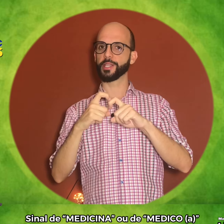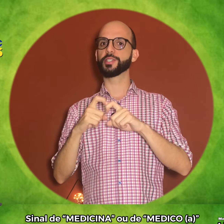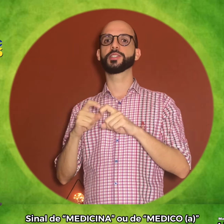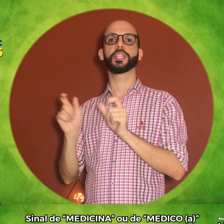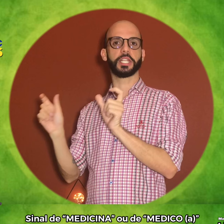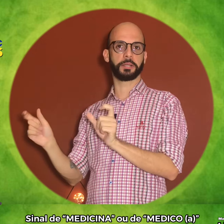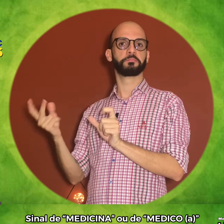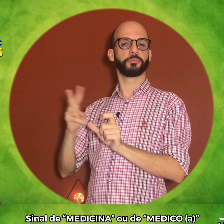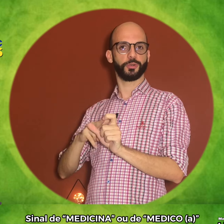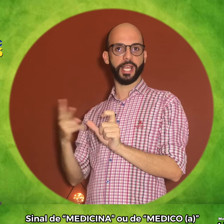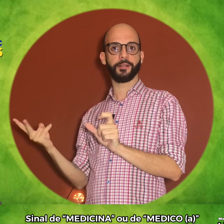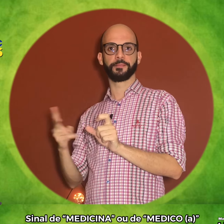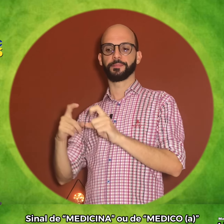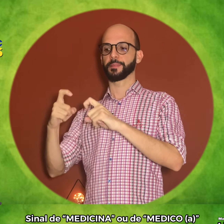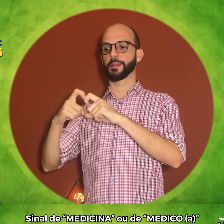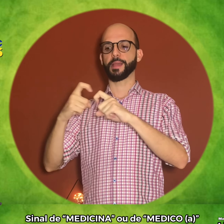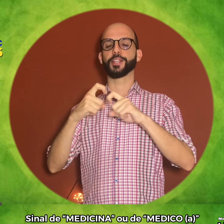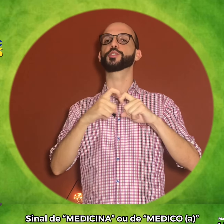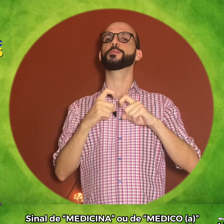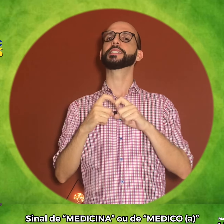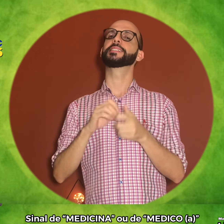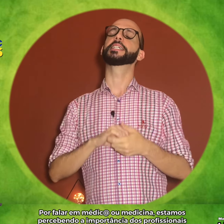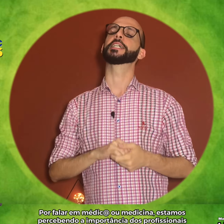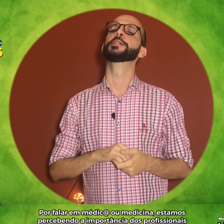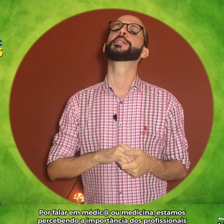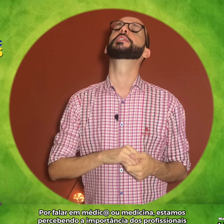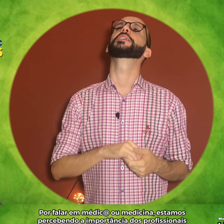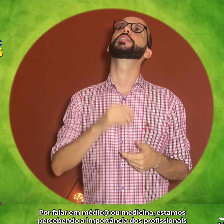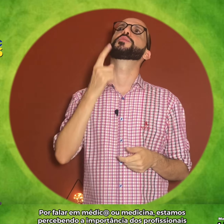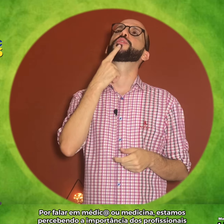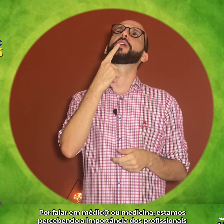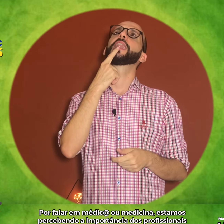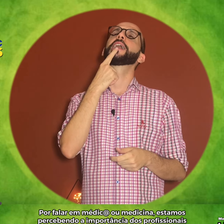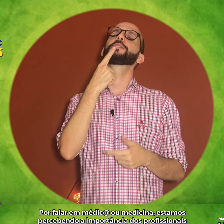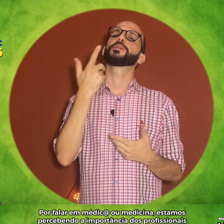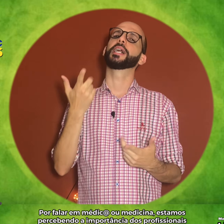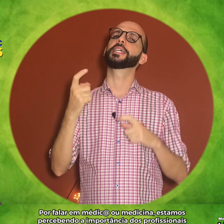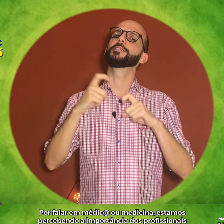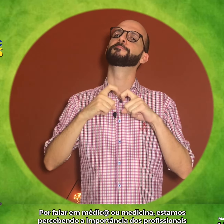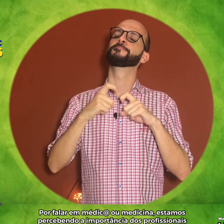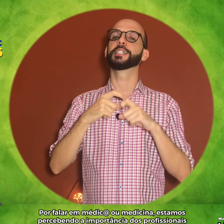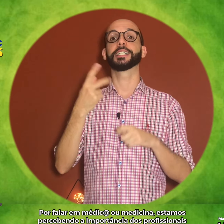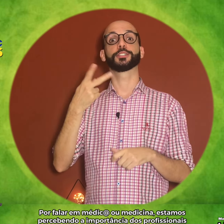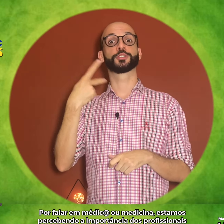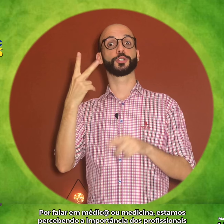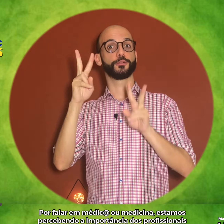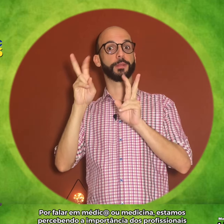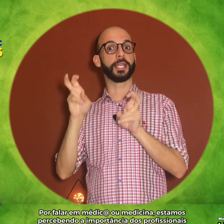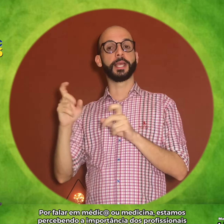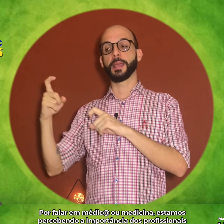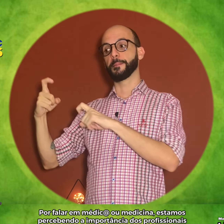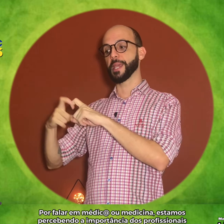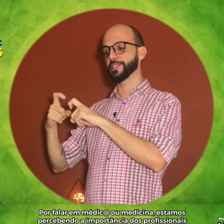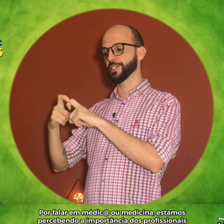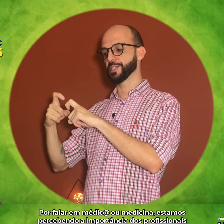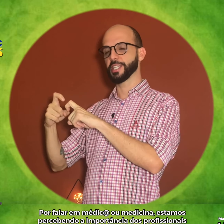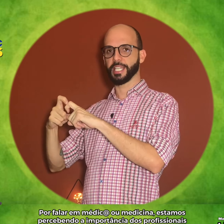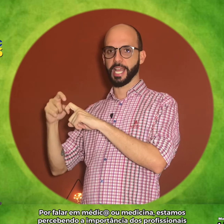ou medicina, não é? Médico ou medicina. Falando aí sobre